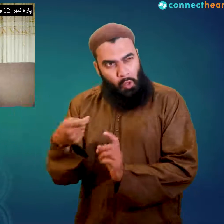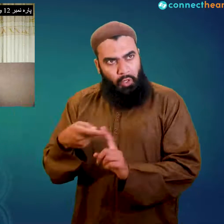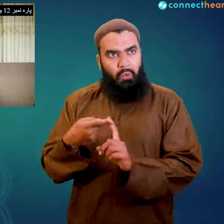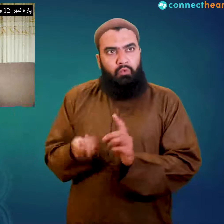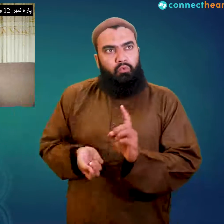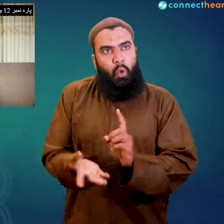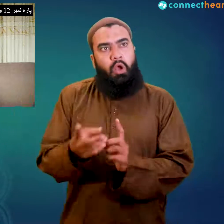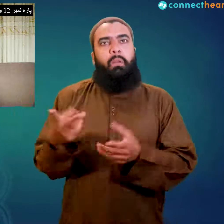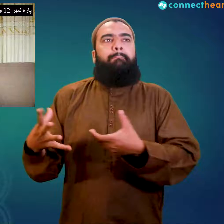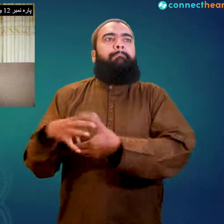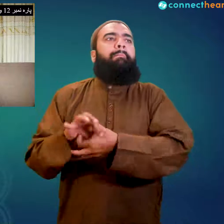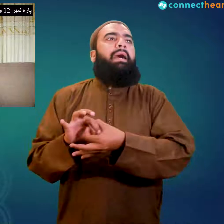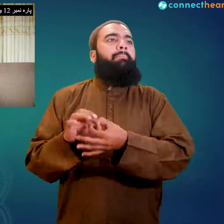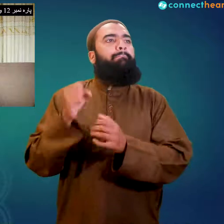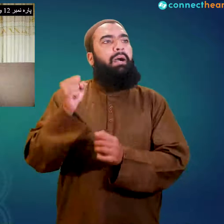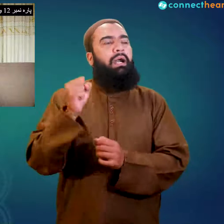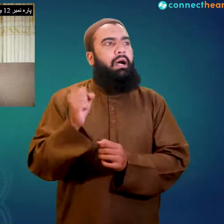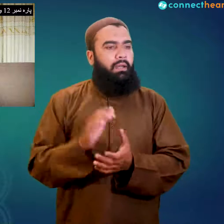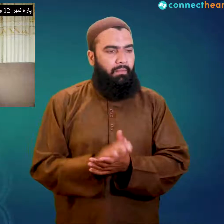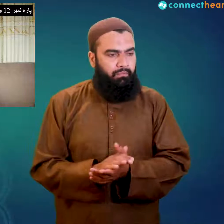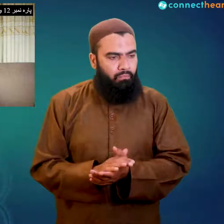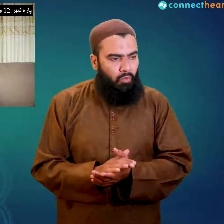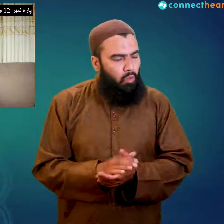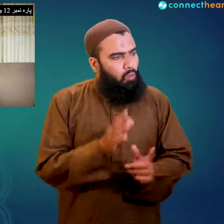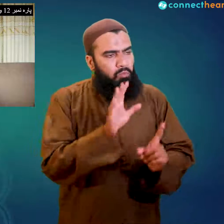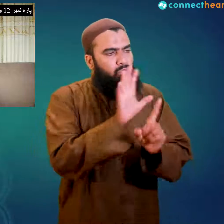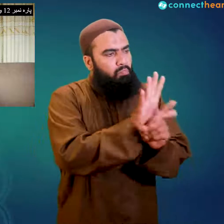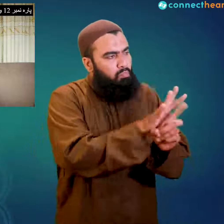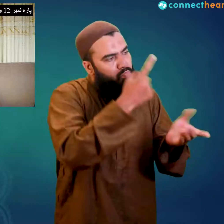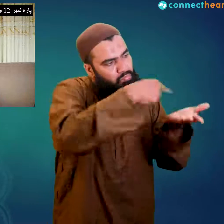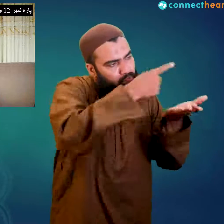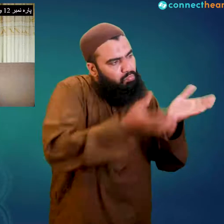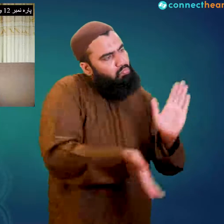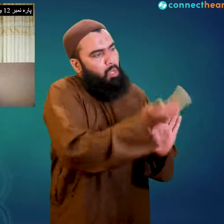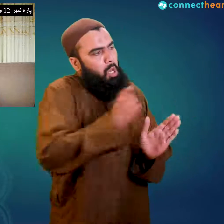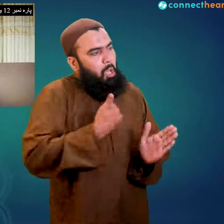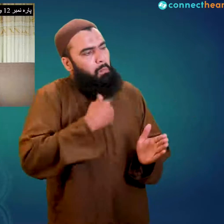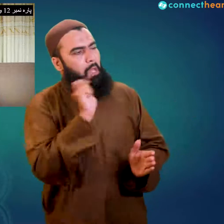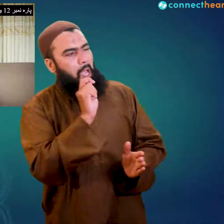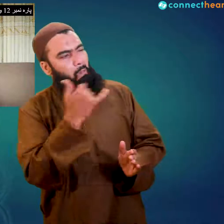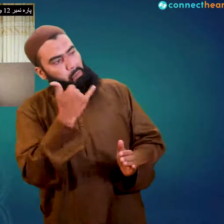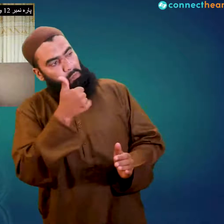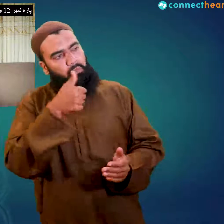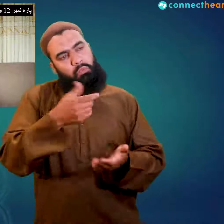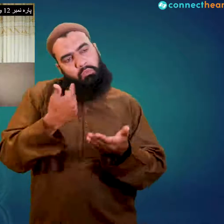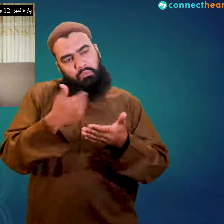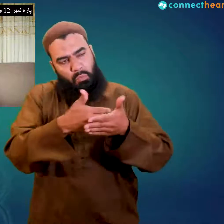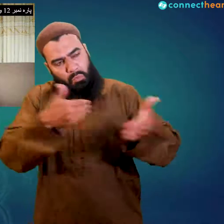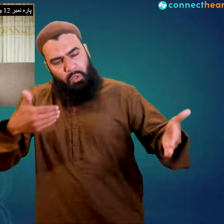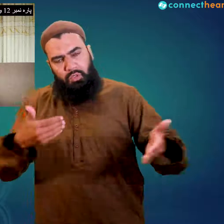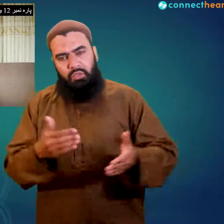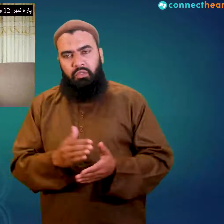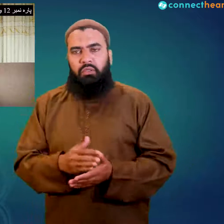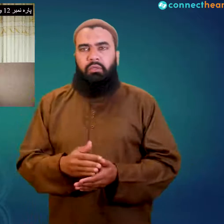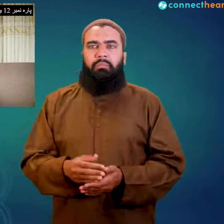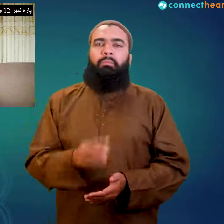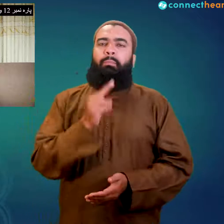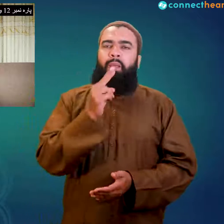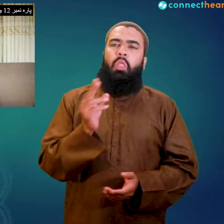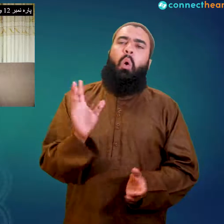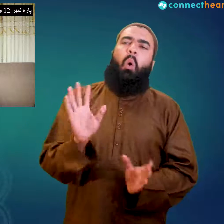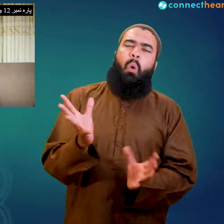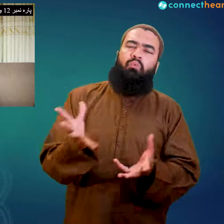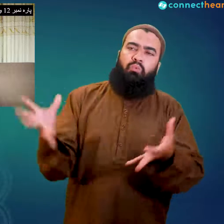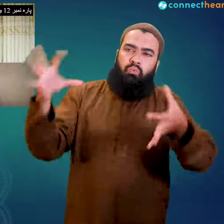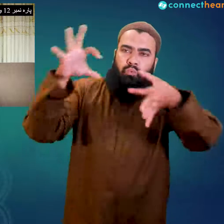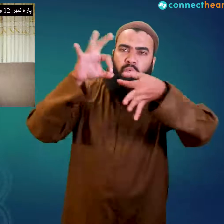تمام قوموں کو انبیاء علیہ الصلوۃ والسلام سب سے پہلے توحید کا سبق دیتے تھے، توحید کا پیغام دیتے